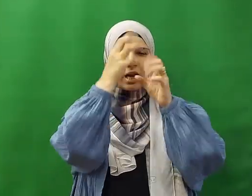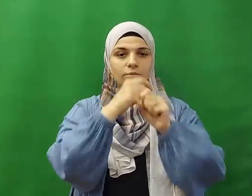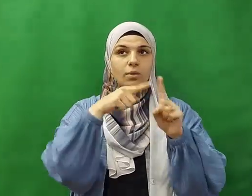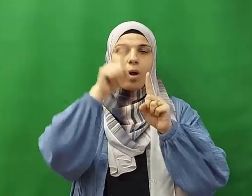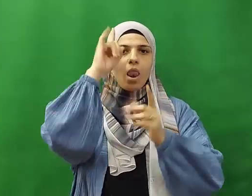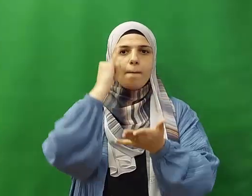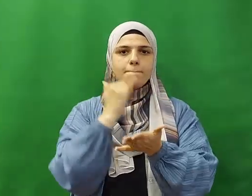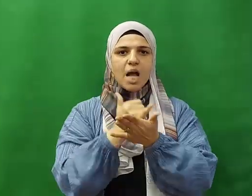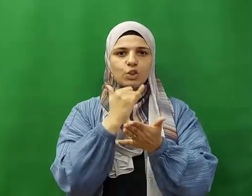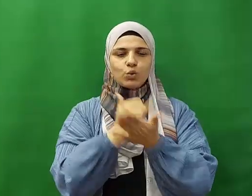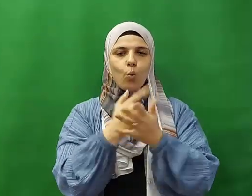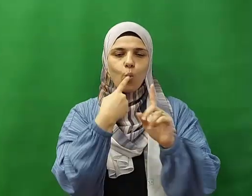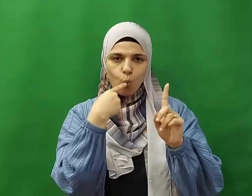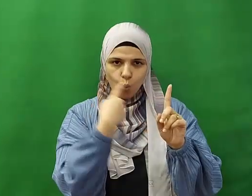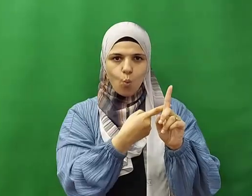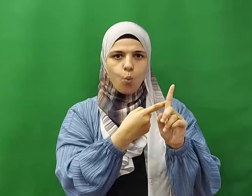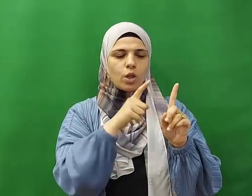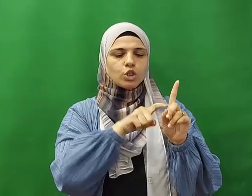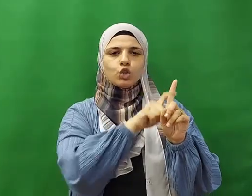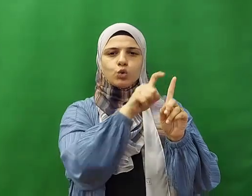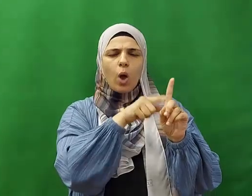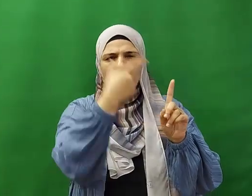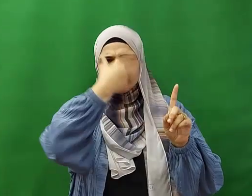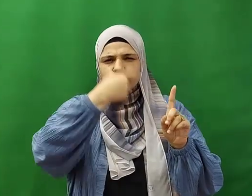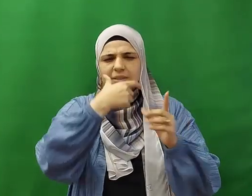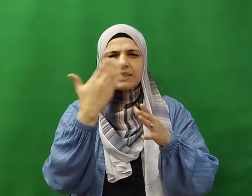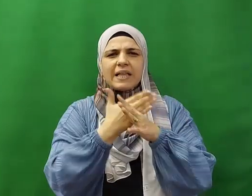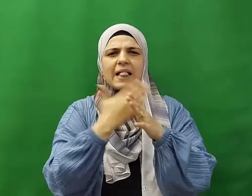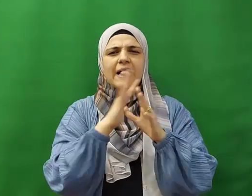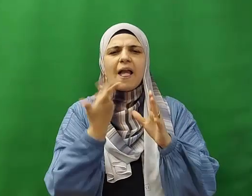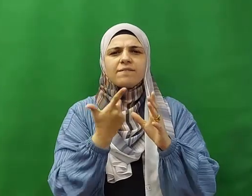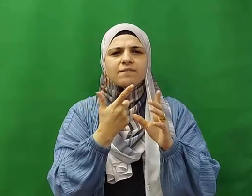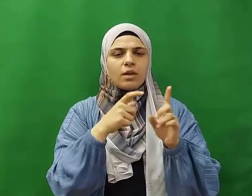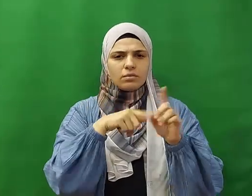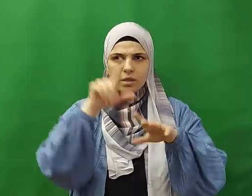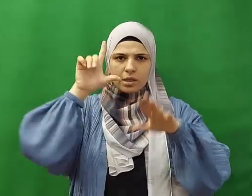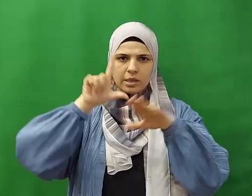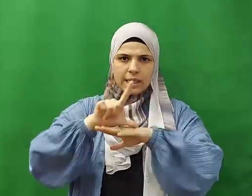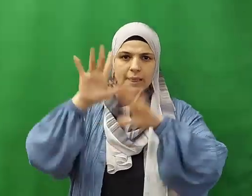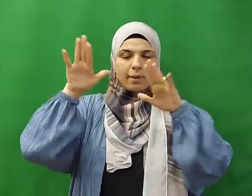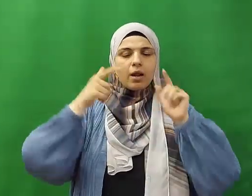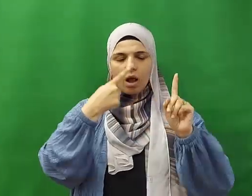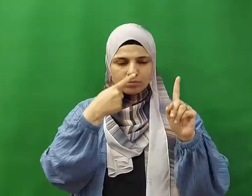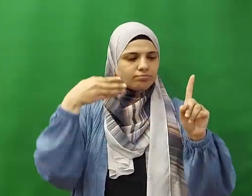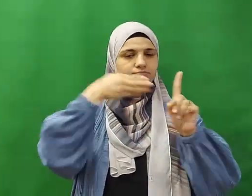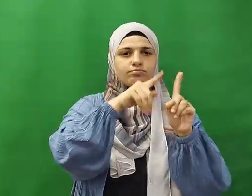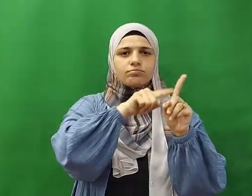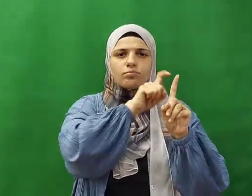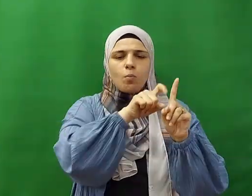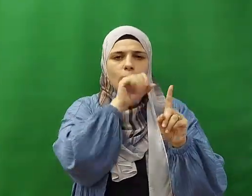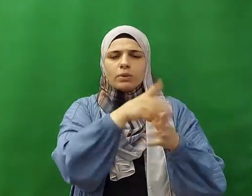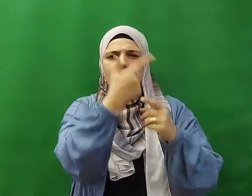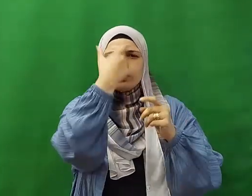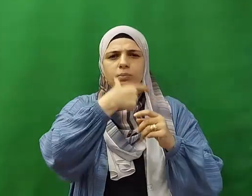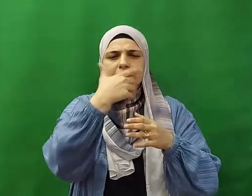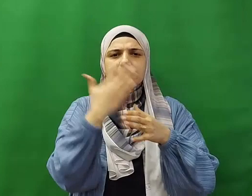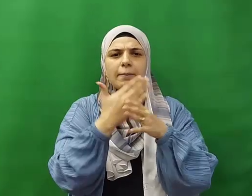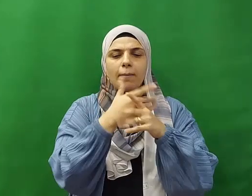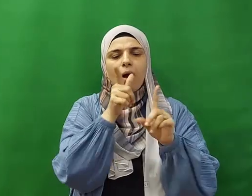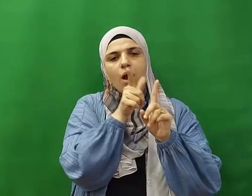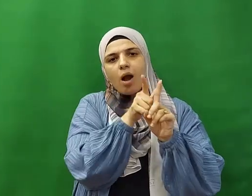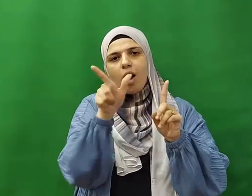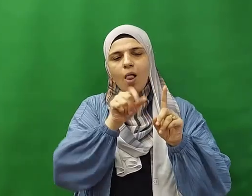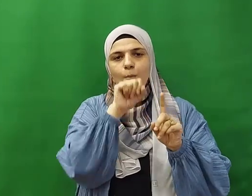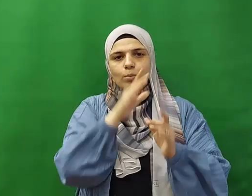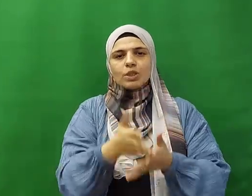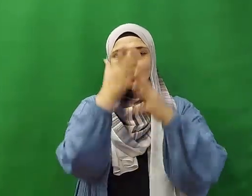محمد وربك أعلم، فسأله ما يبكيك. أتاه جبريل عليه السلام فسأله، فأخبره